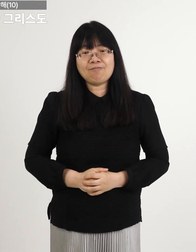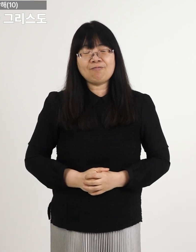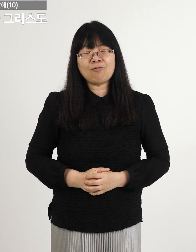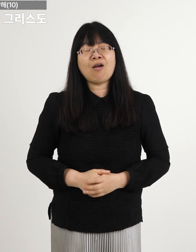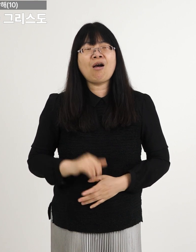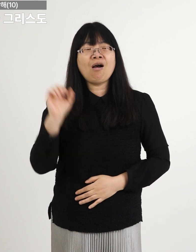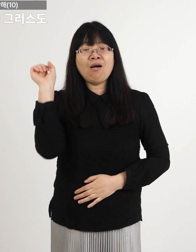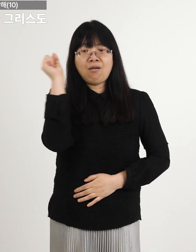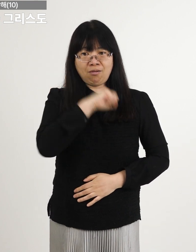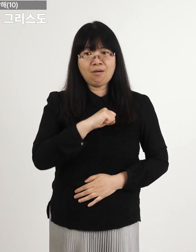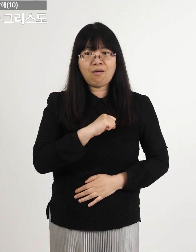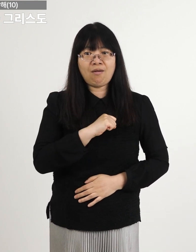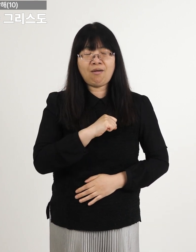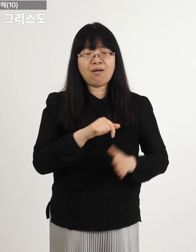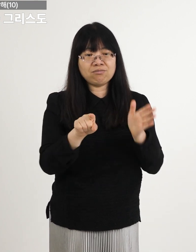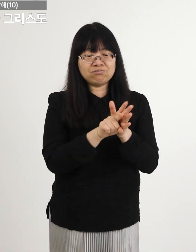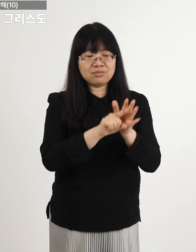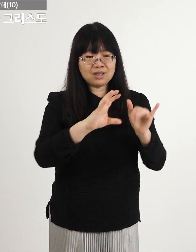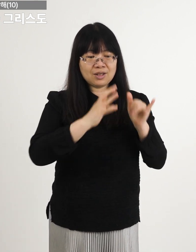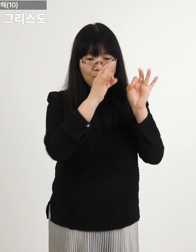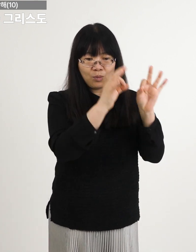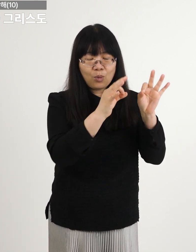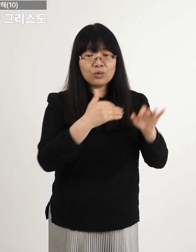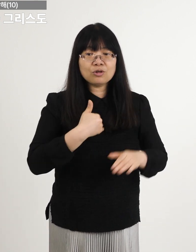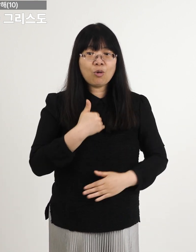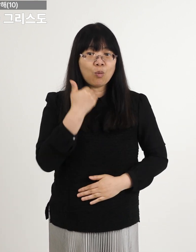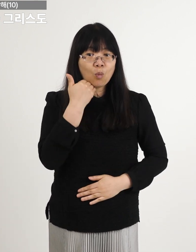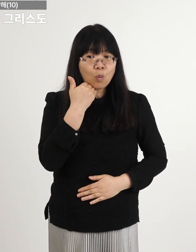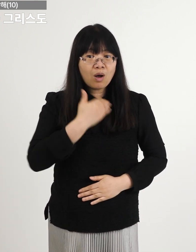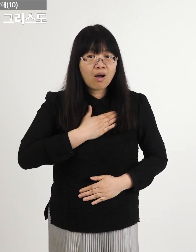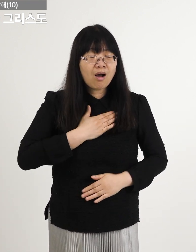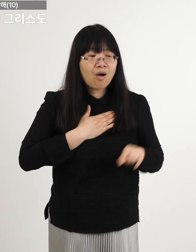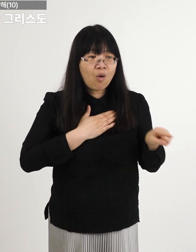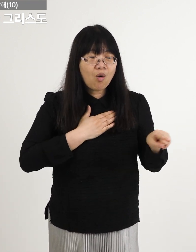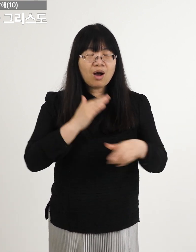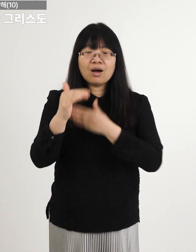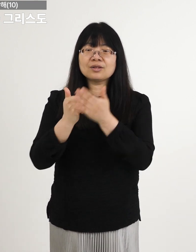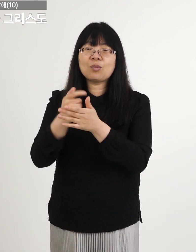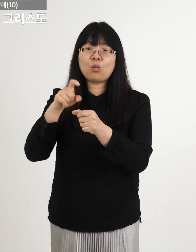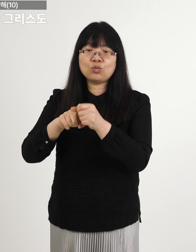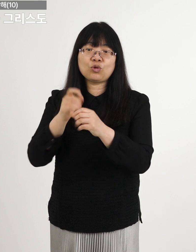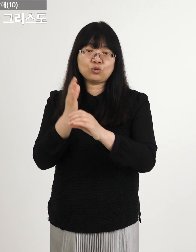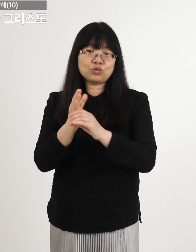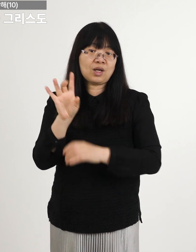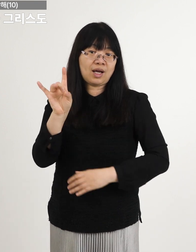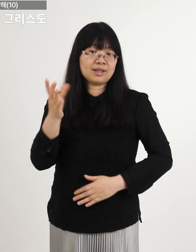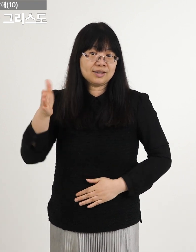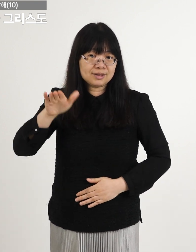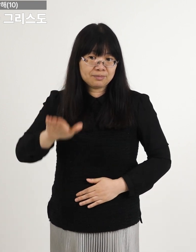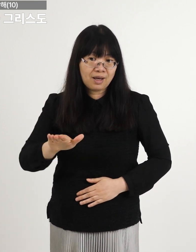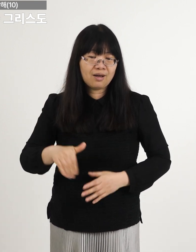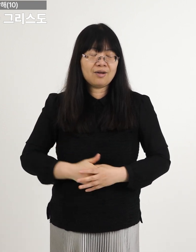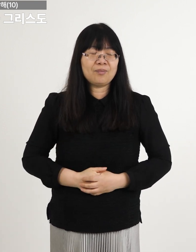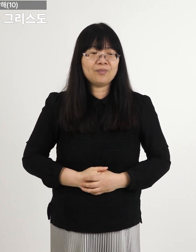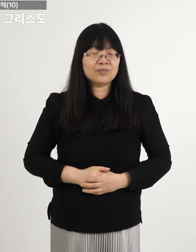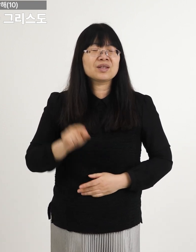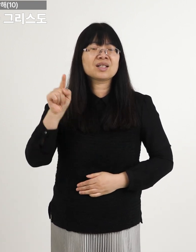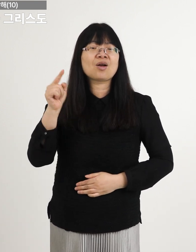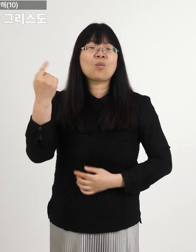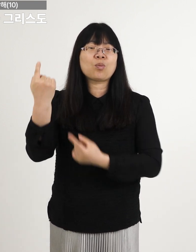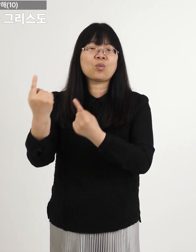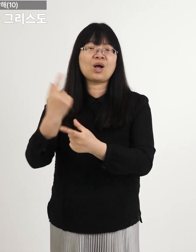신앙의 세계라는 것은 내가 누군지를 아는 것도 하나님의 목적 중에 하나지만